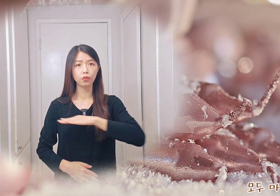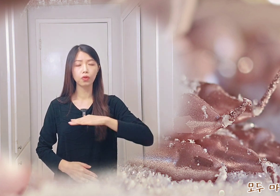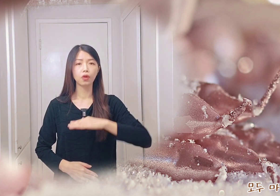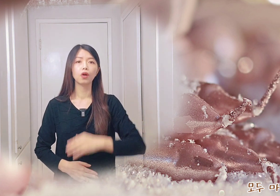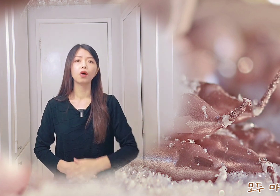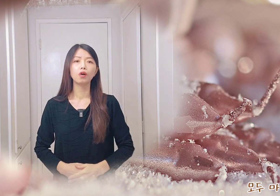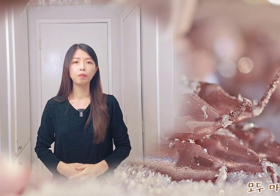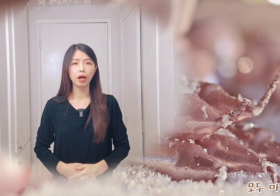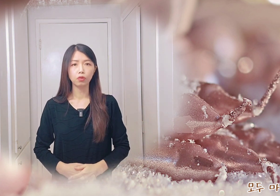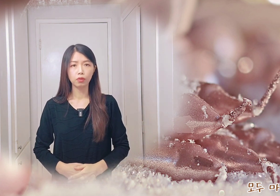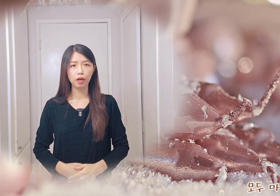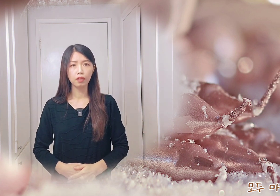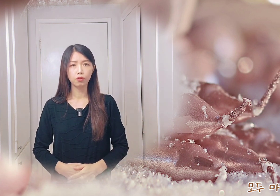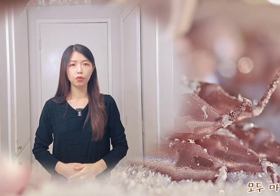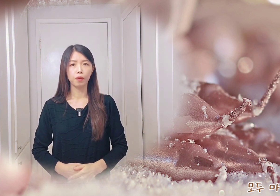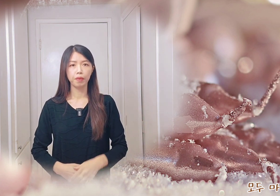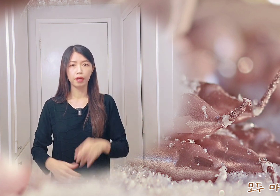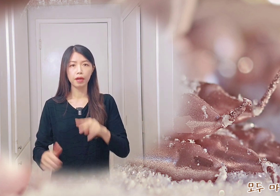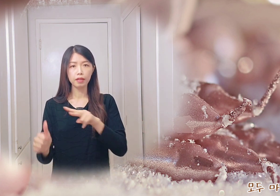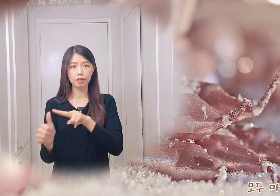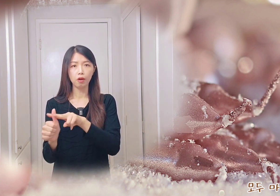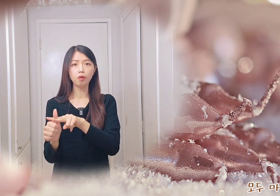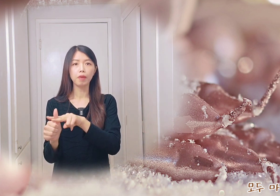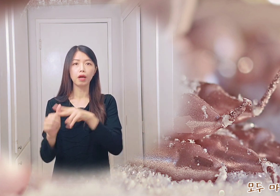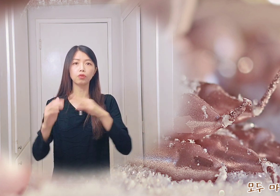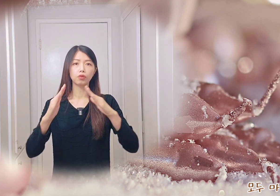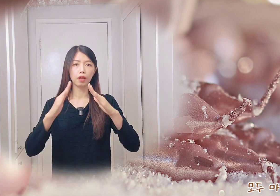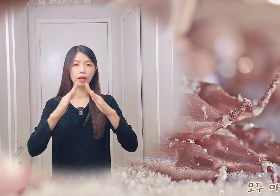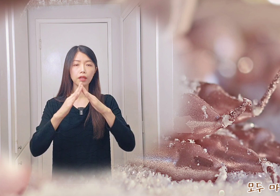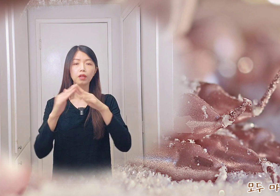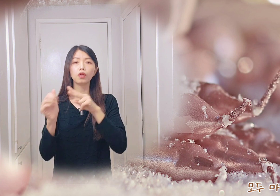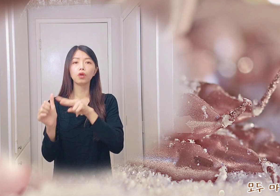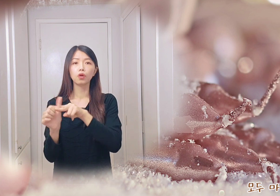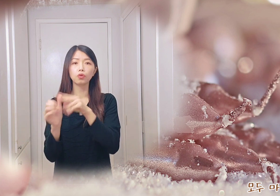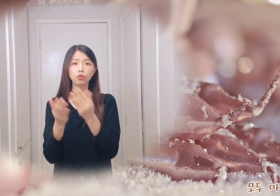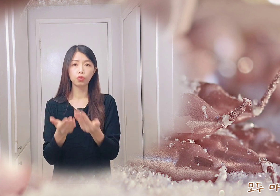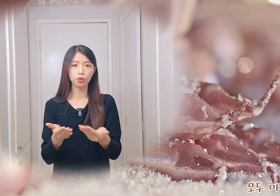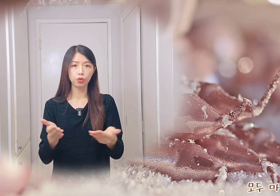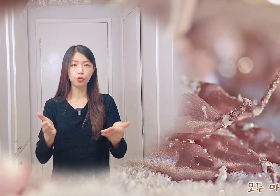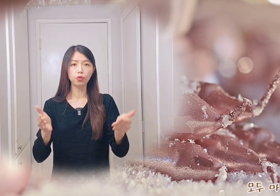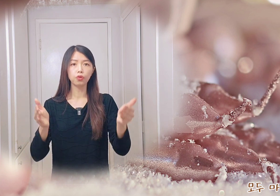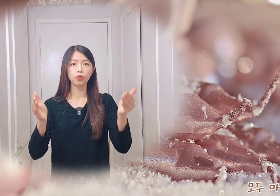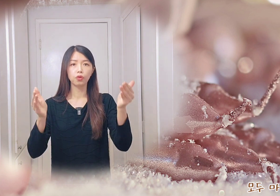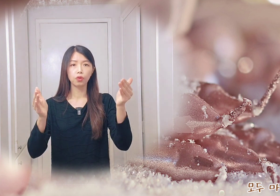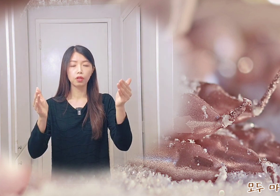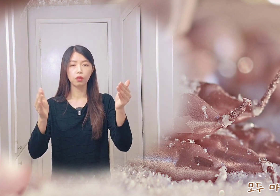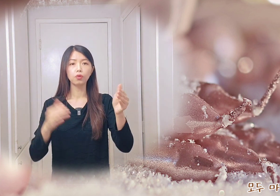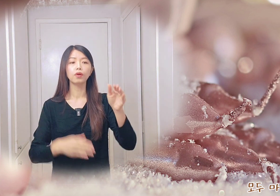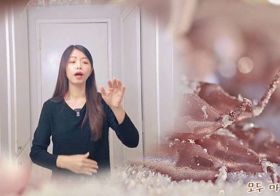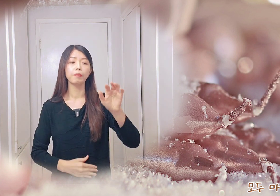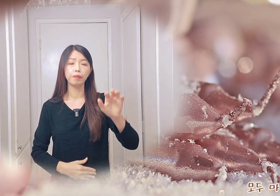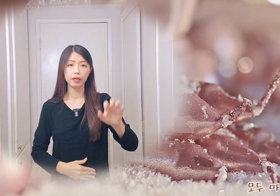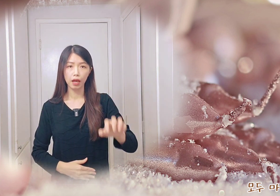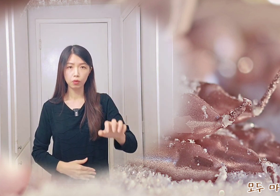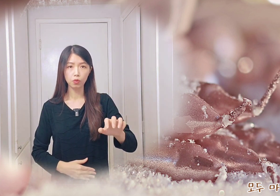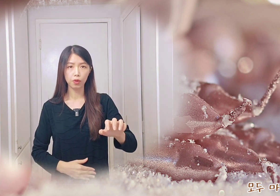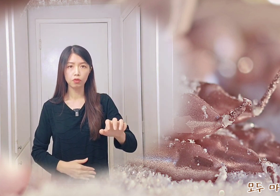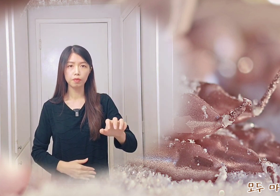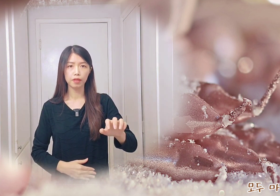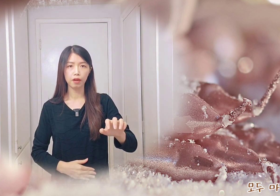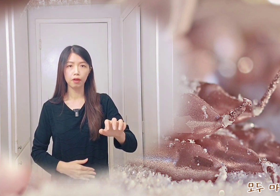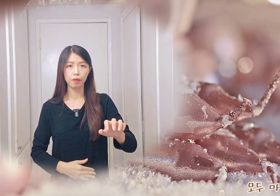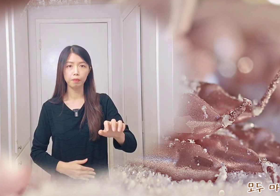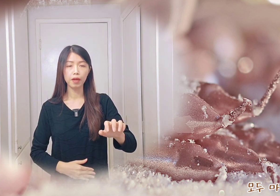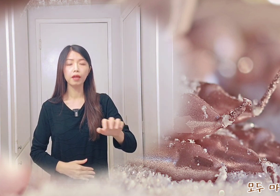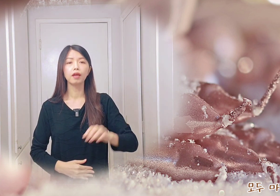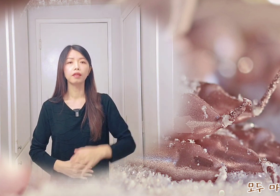모두 마구간 구유 앞에, 아까 했죠. 마구간 구유, 그리고 앞에 장소소